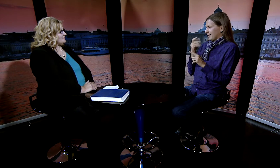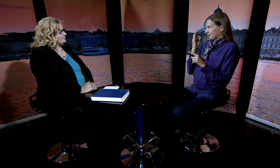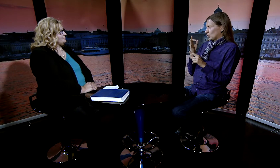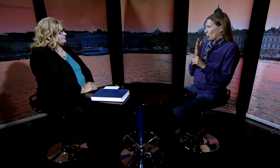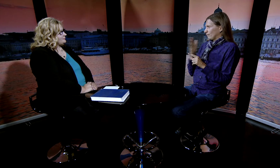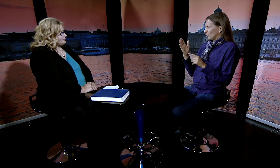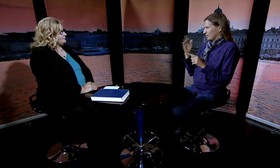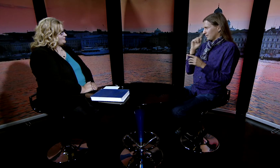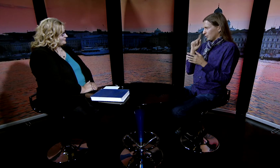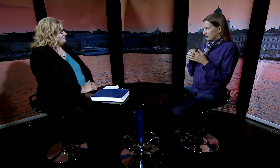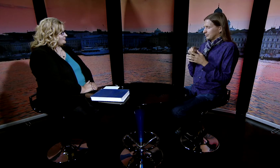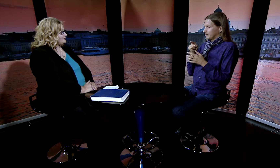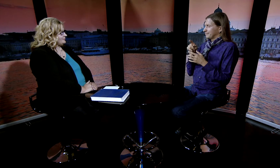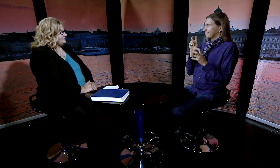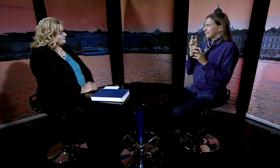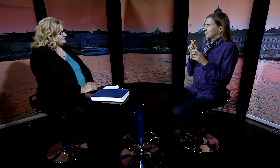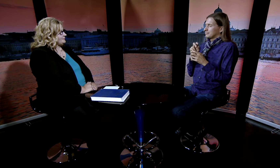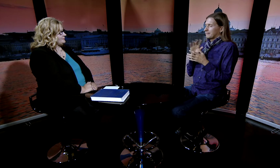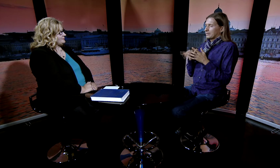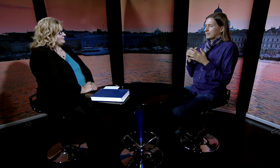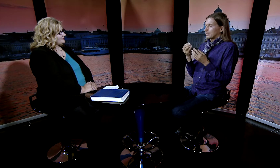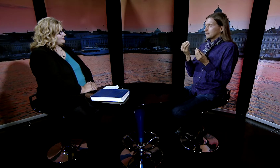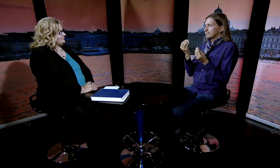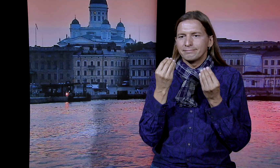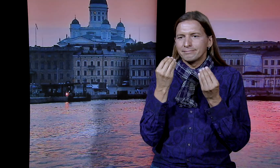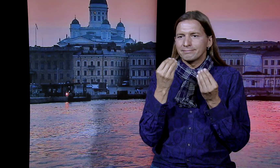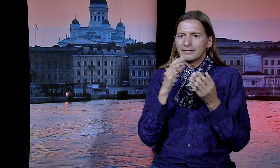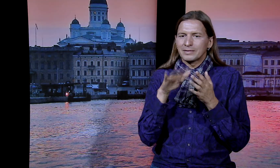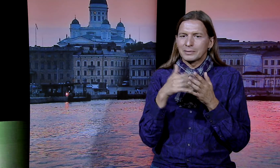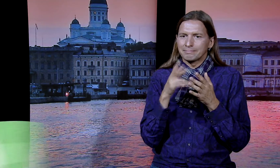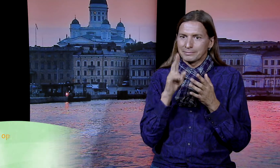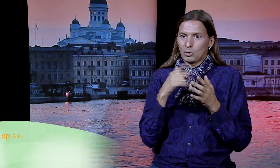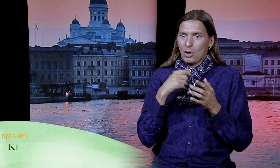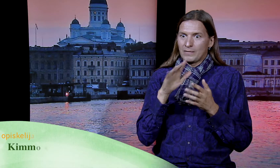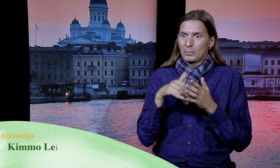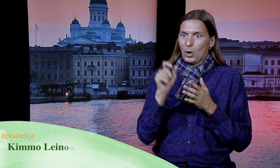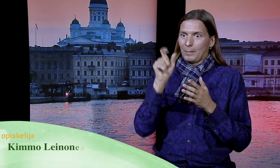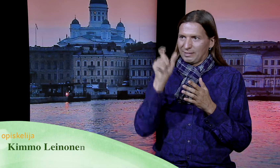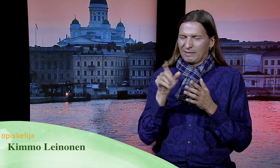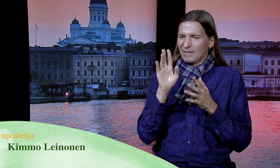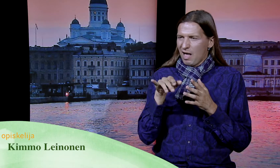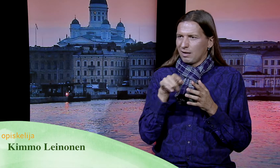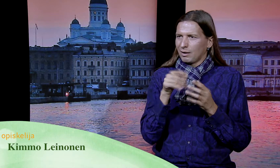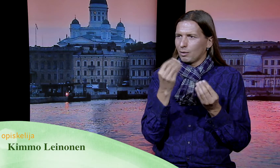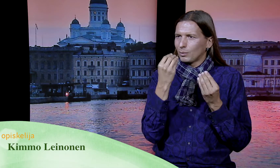Aloitin viittomakielen opettamisen 80-luvulla. Silloin viittomakielen opettajia koulutettiin